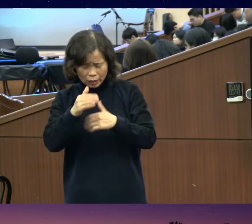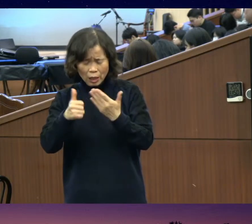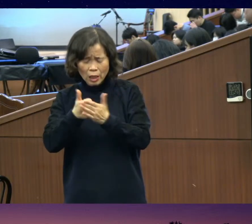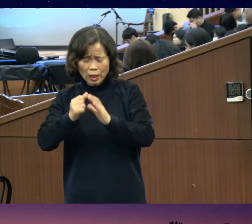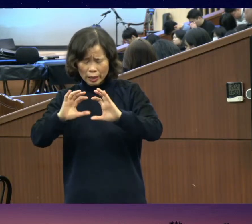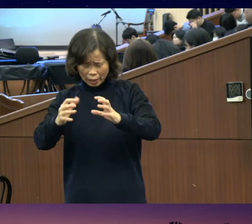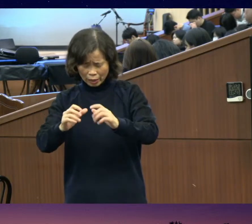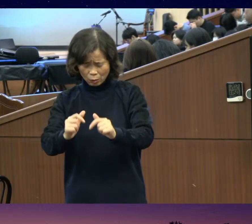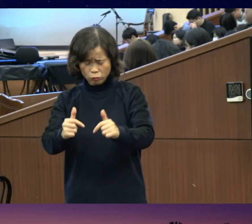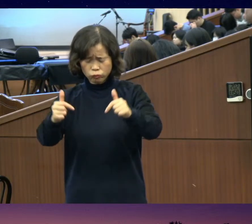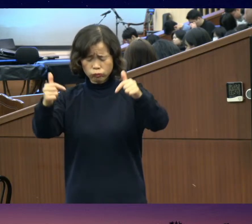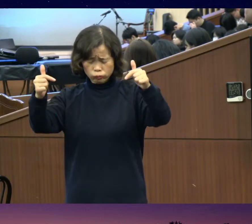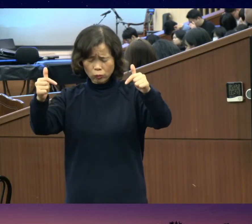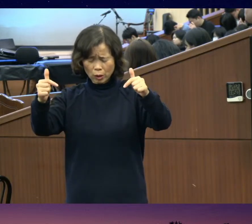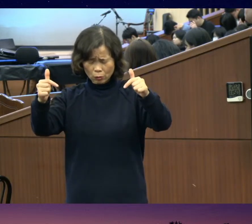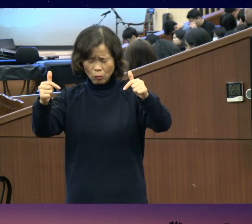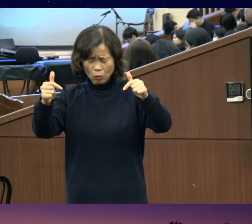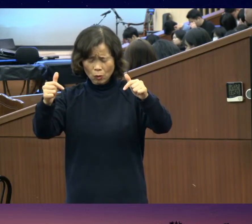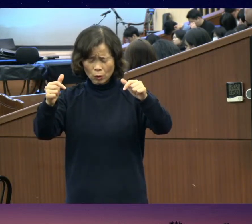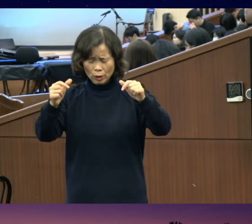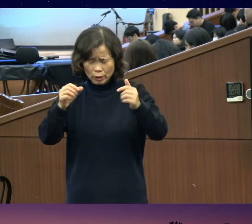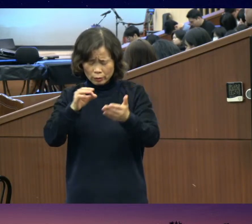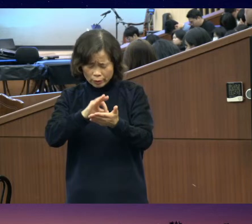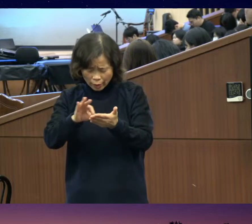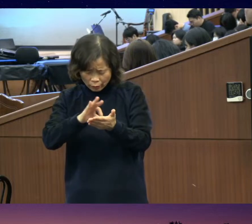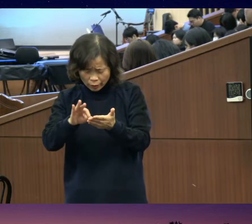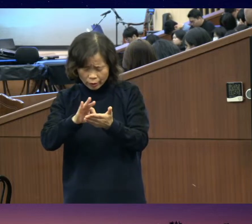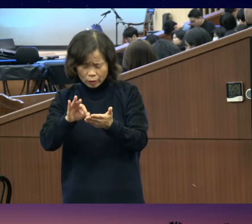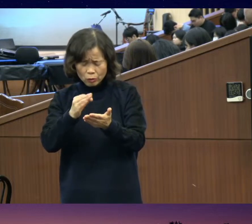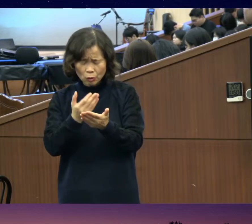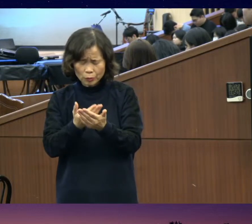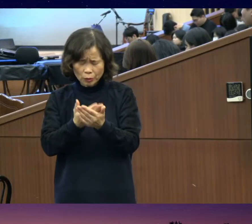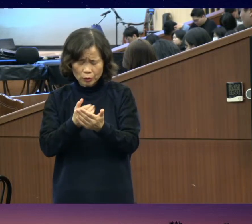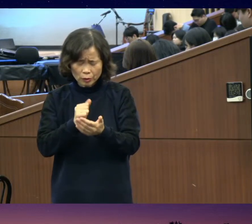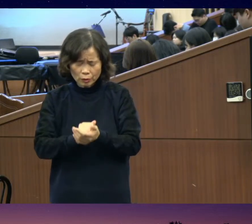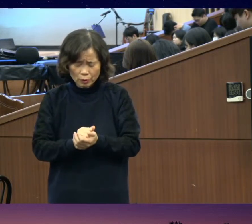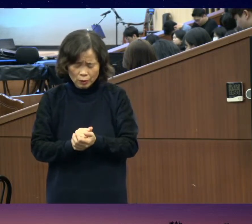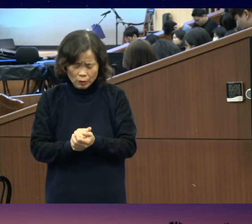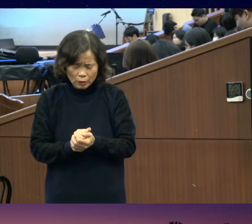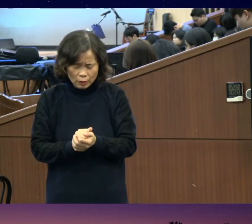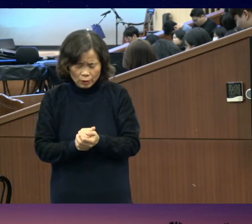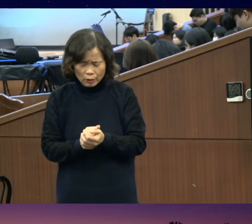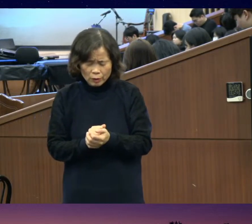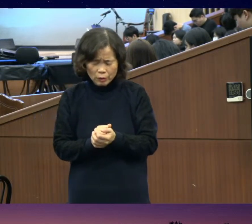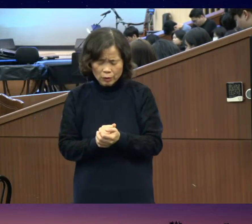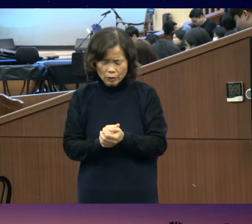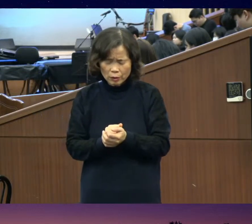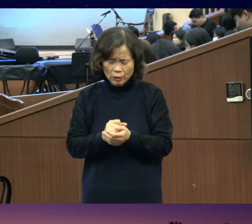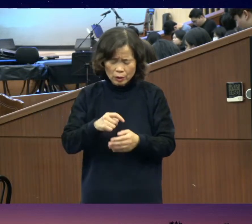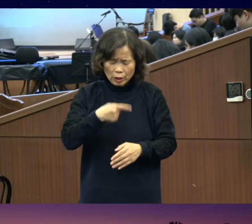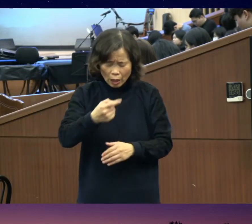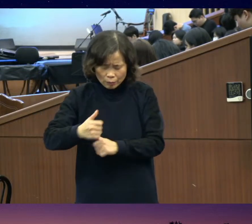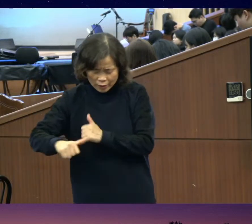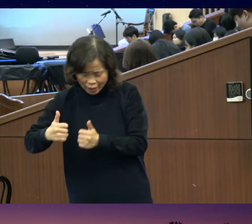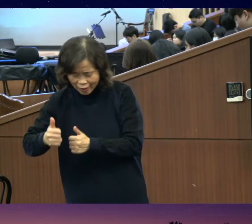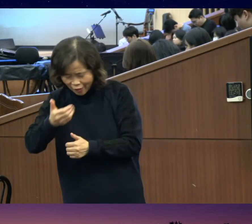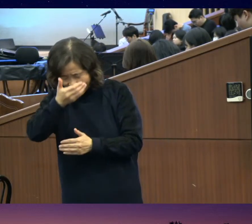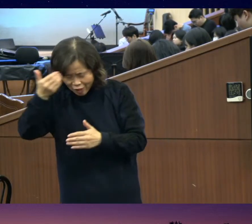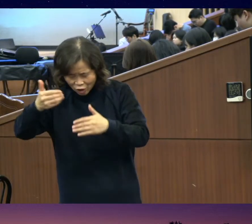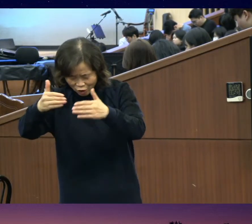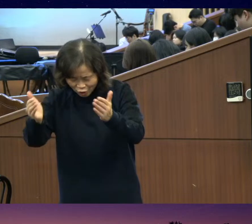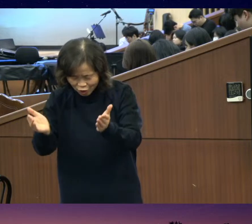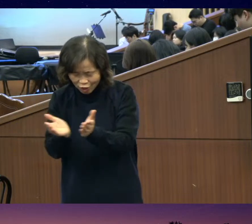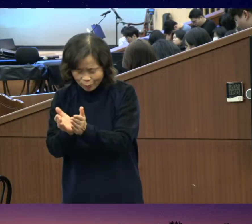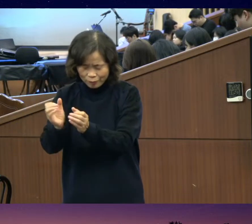온 땅 가운데 증거되는 일에 쓰임받는 하나님의 백성들 되게 해 주시옵소서. 다음 세대들, 우리 청년 세대를